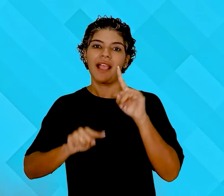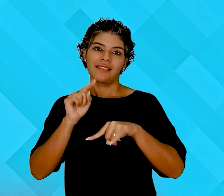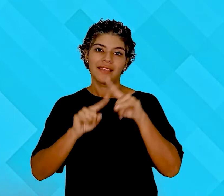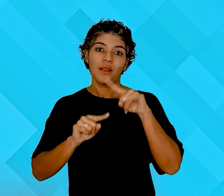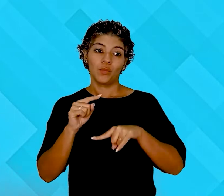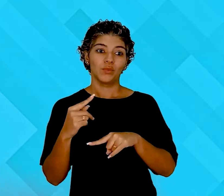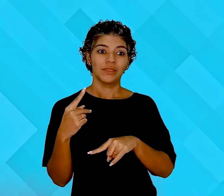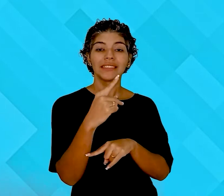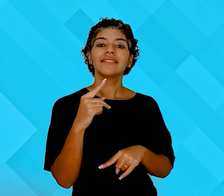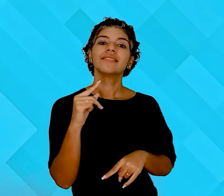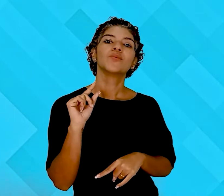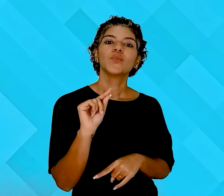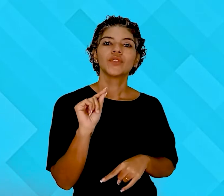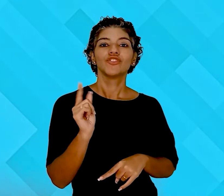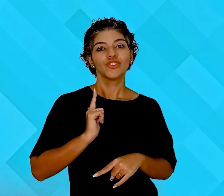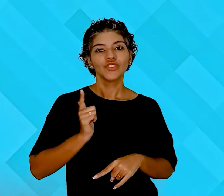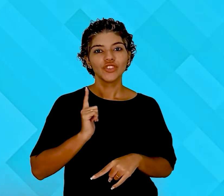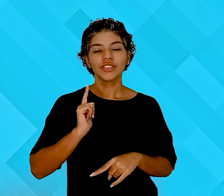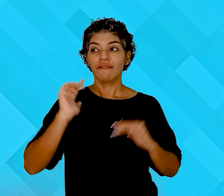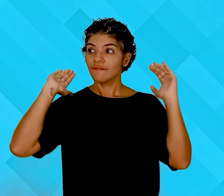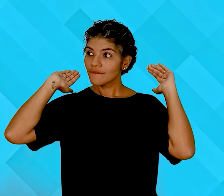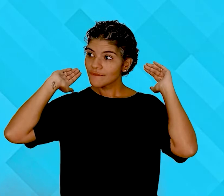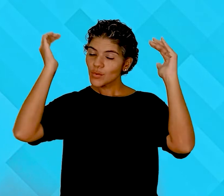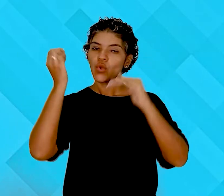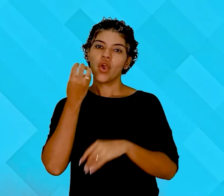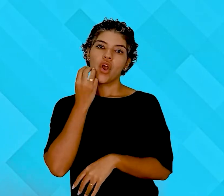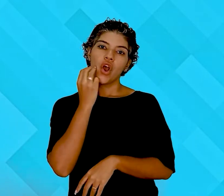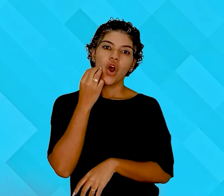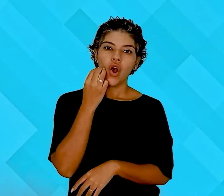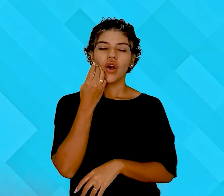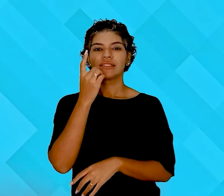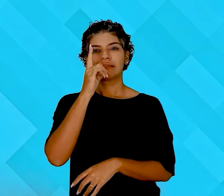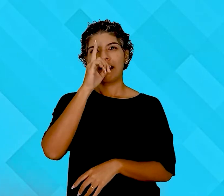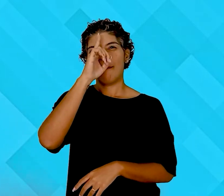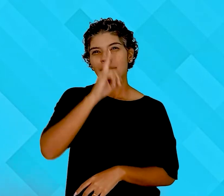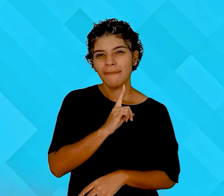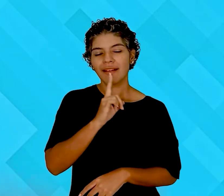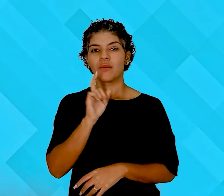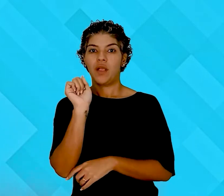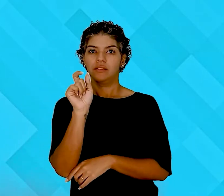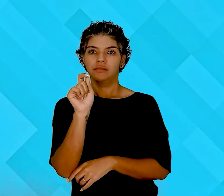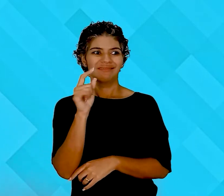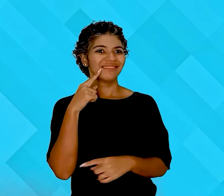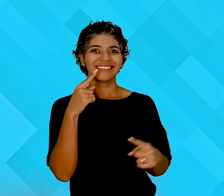visual da marca Rock in Rio. Então, foi desafiador, porque como a gente